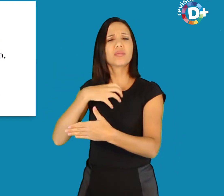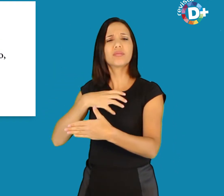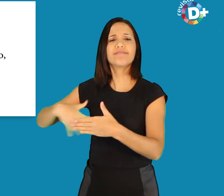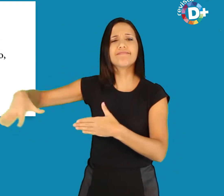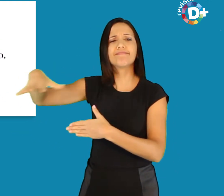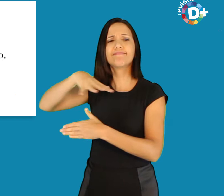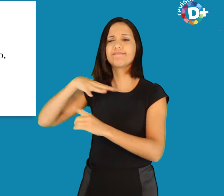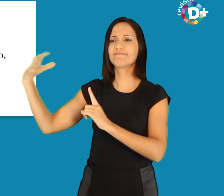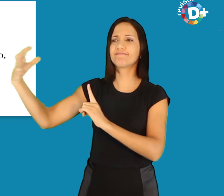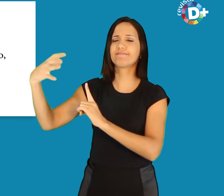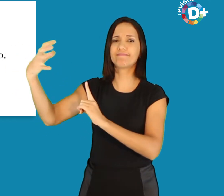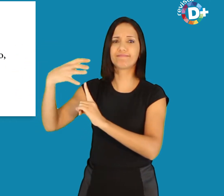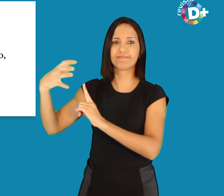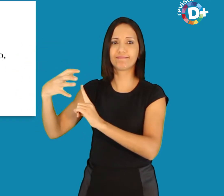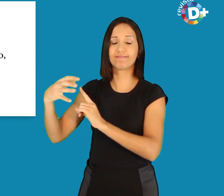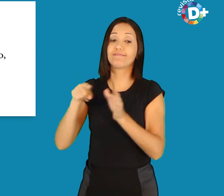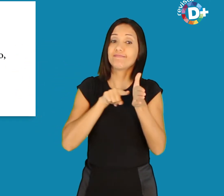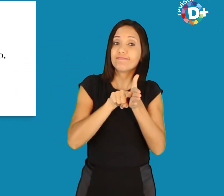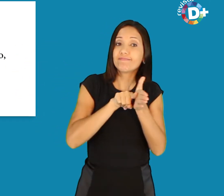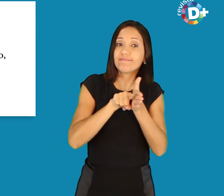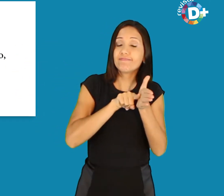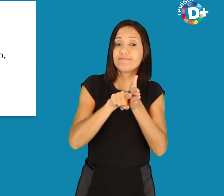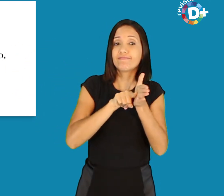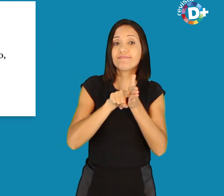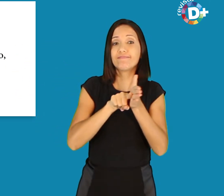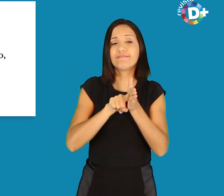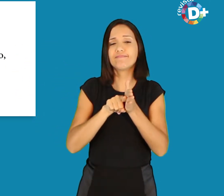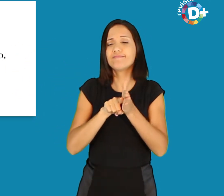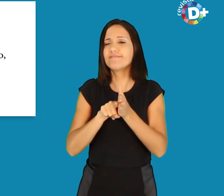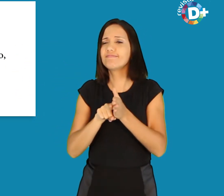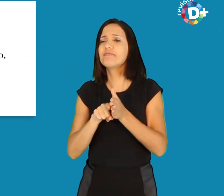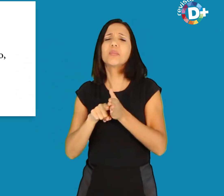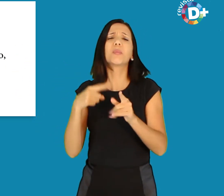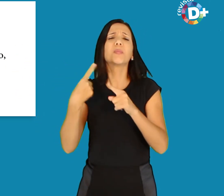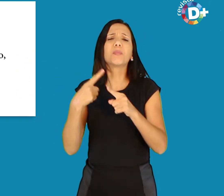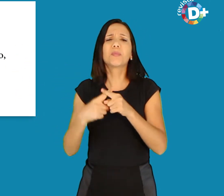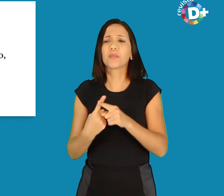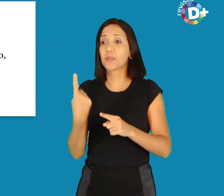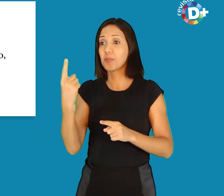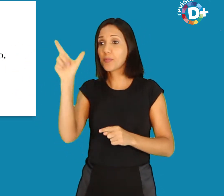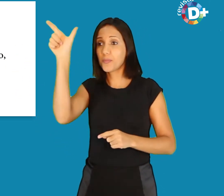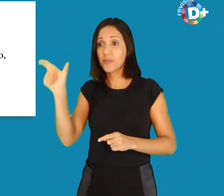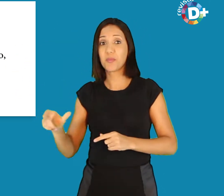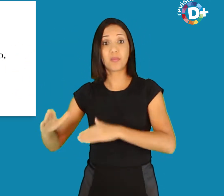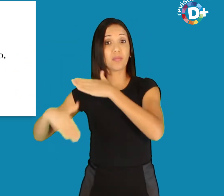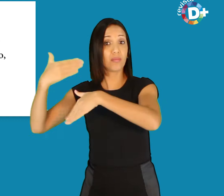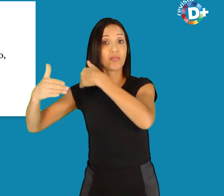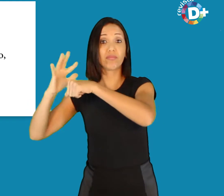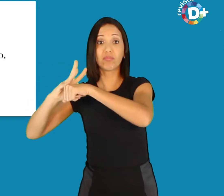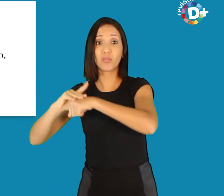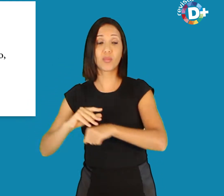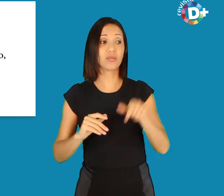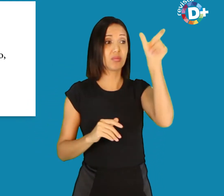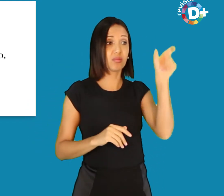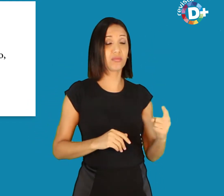rotta coordenador médico do instituto paulo gontijo eo entidade fundada em 1999